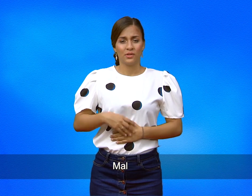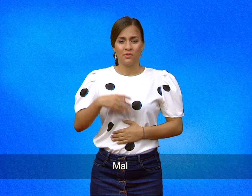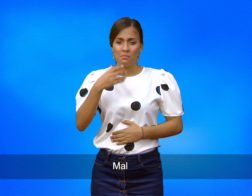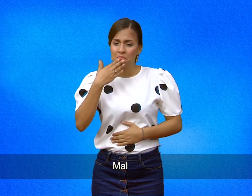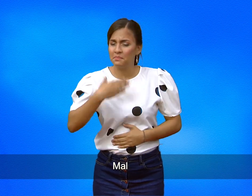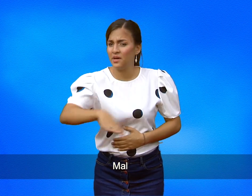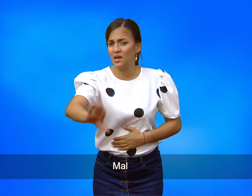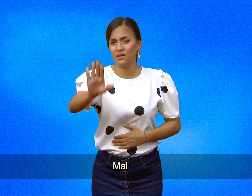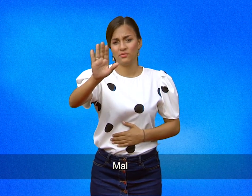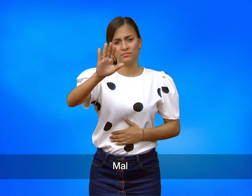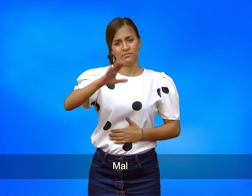Mal.